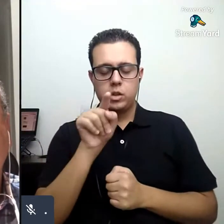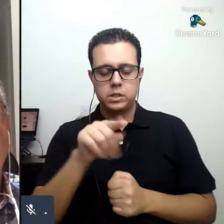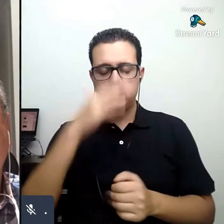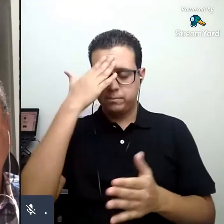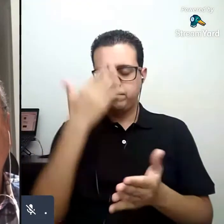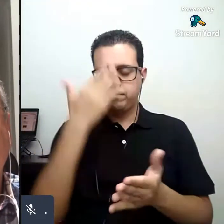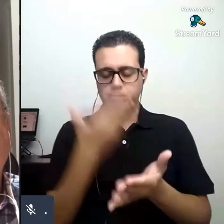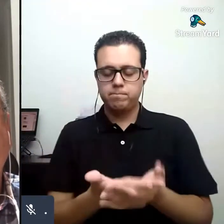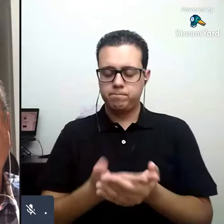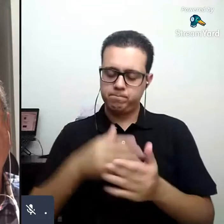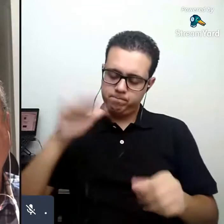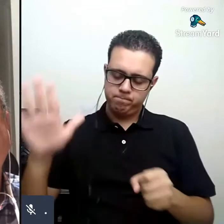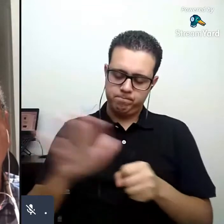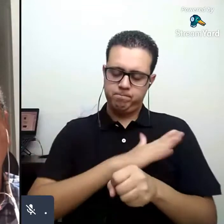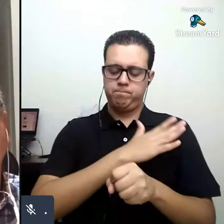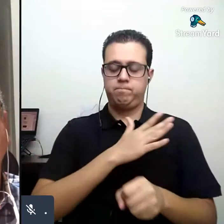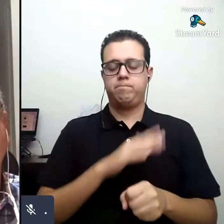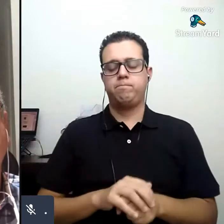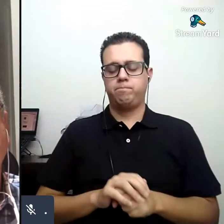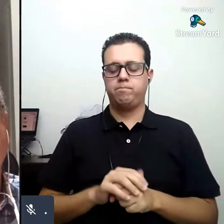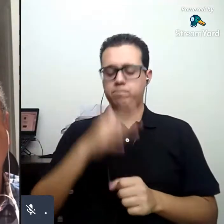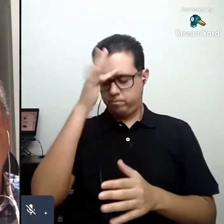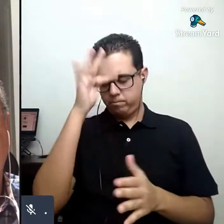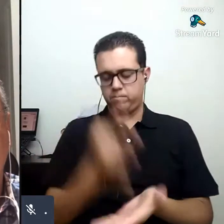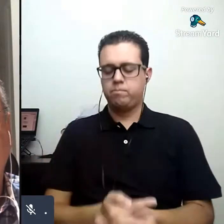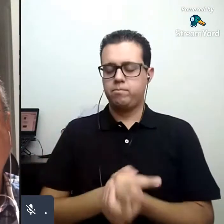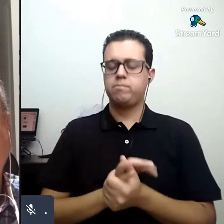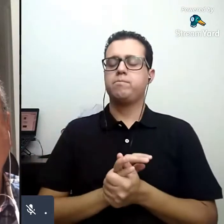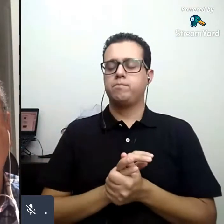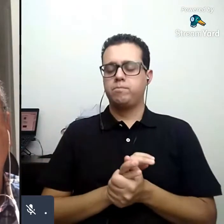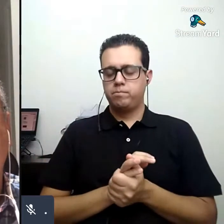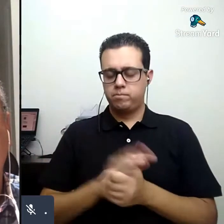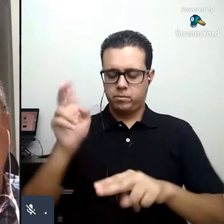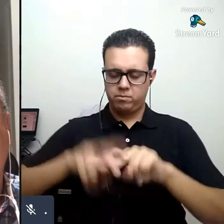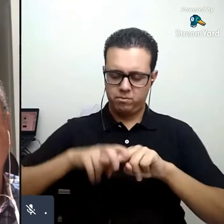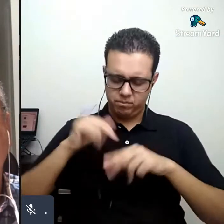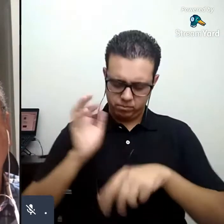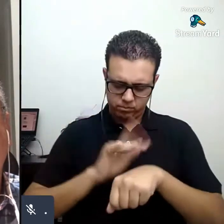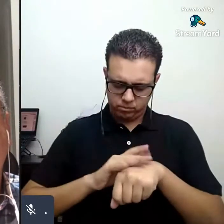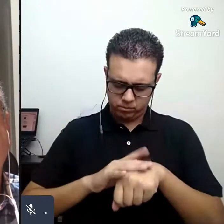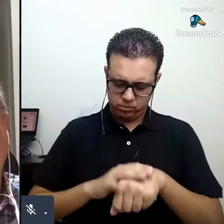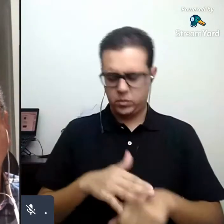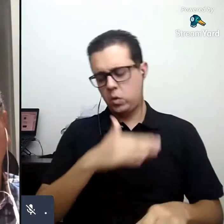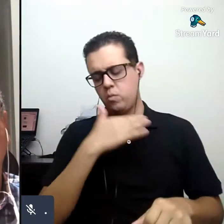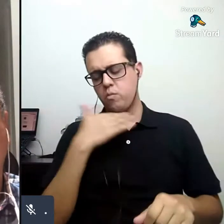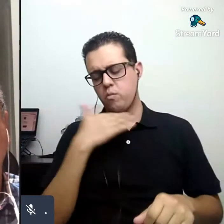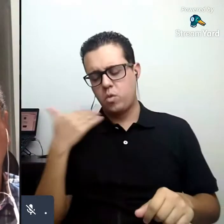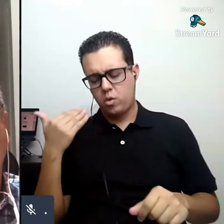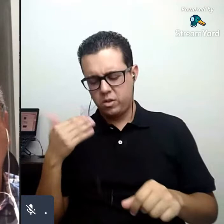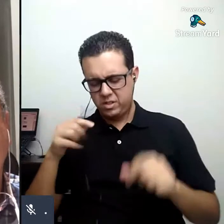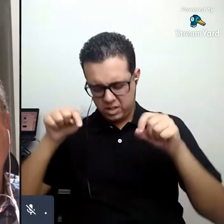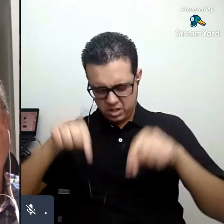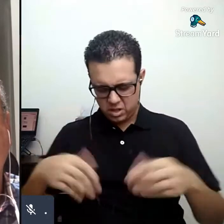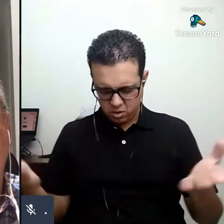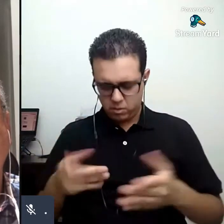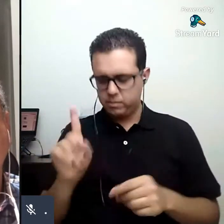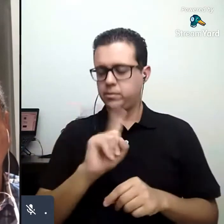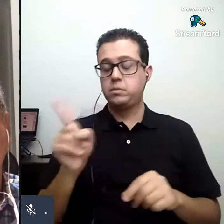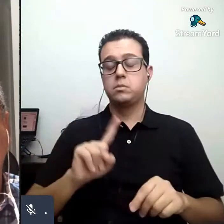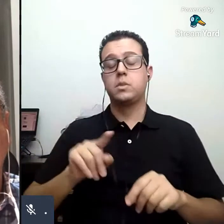salvar você não das doenças ou da morte no aqui e agora, mas que pode salvá-lo para a